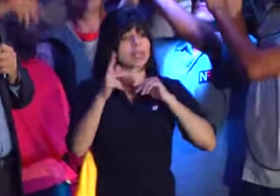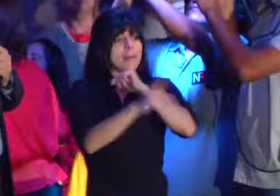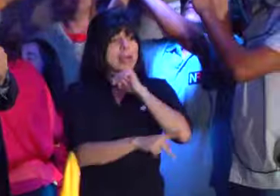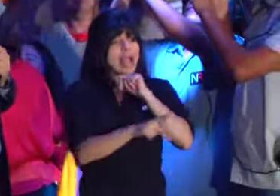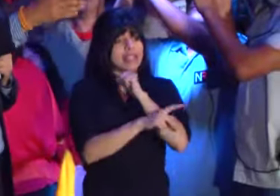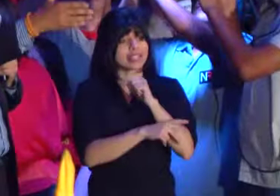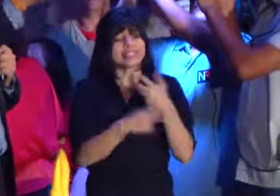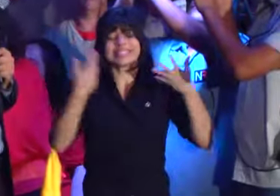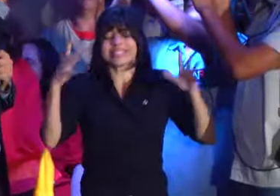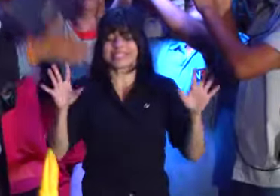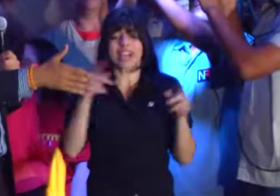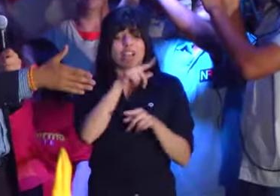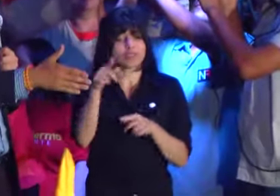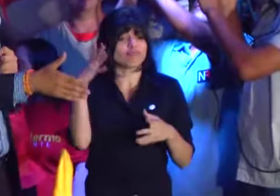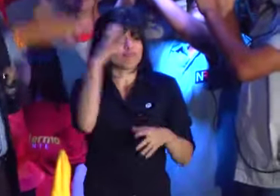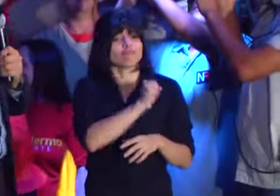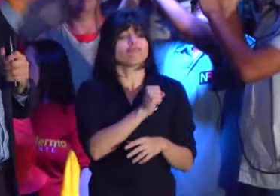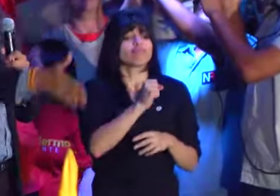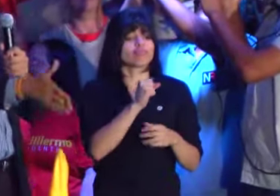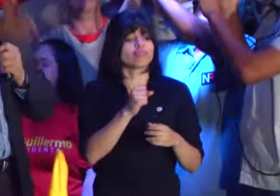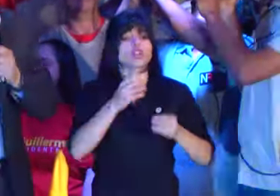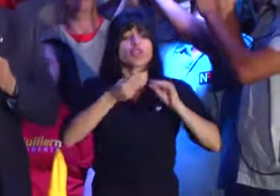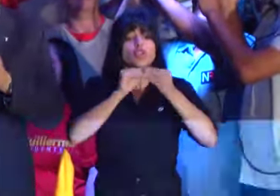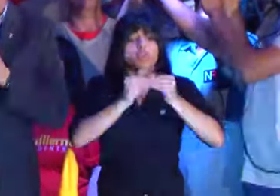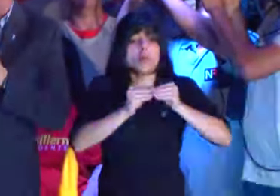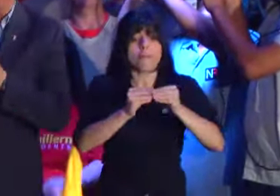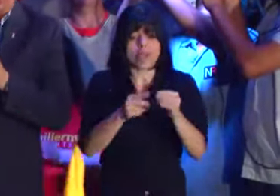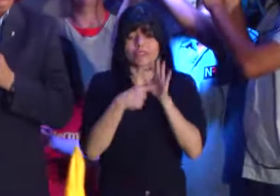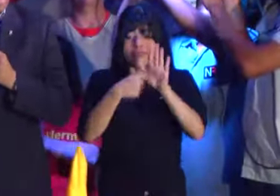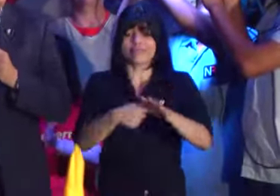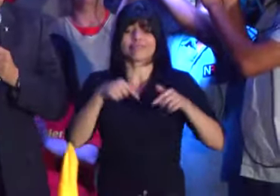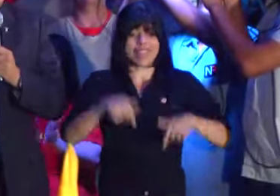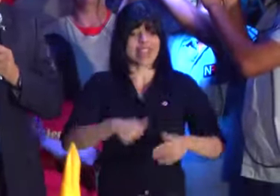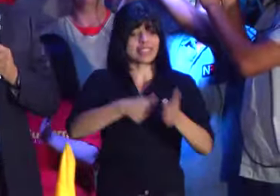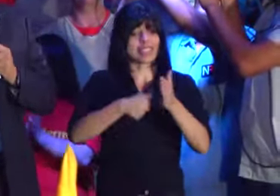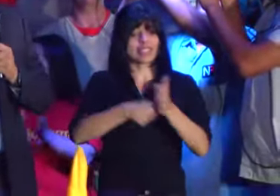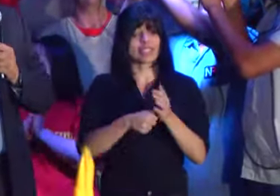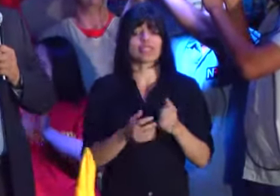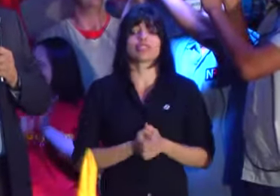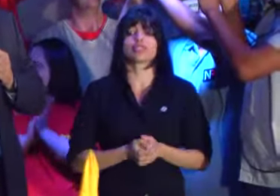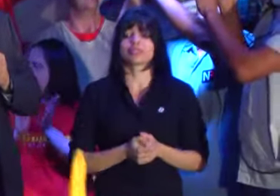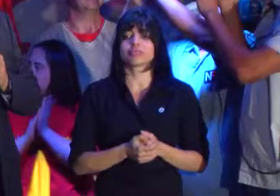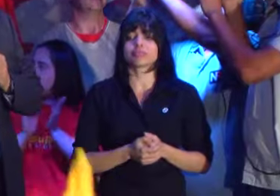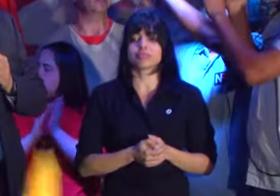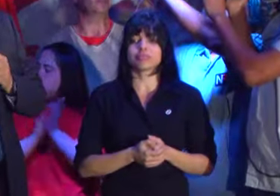país, cosa que ya se constata en los números de esta elección.